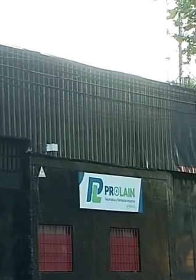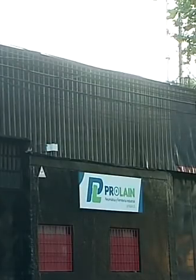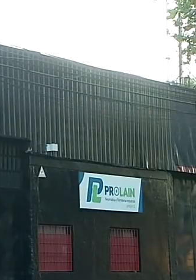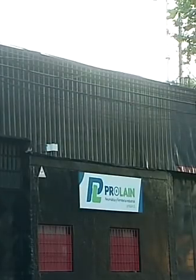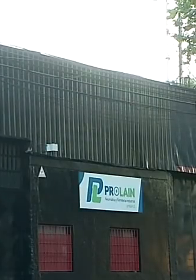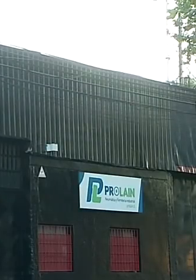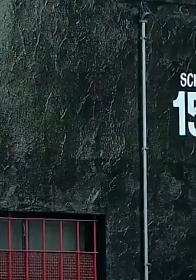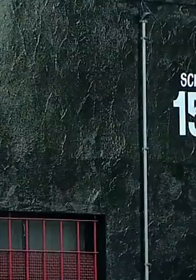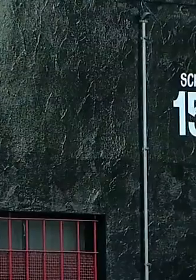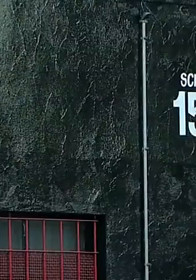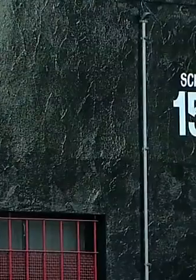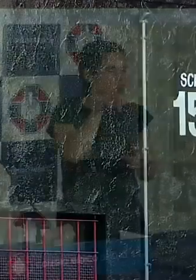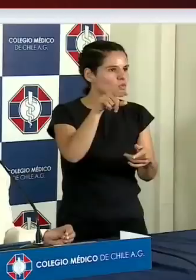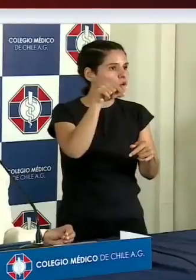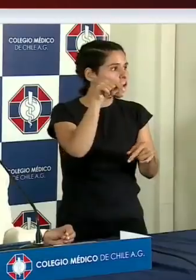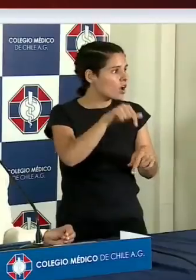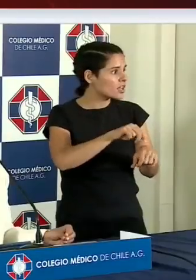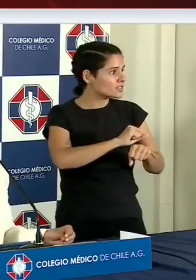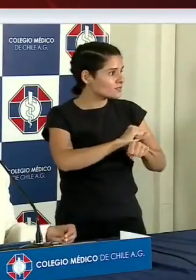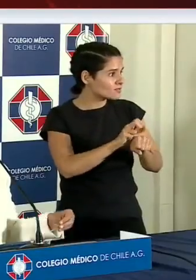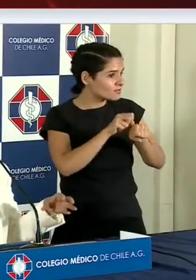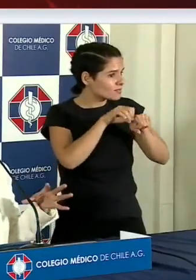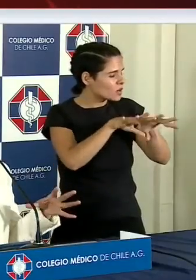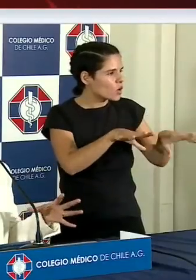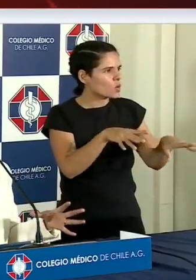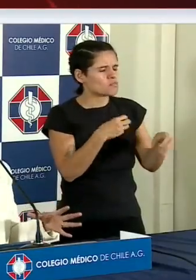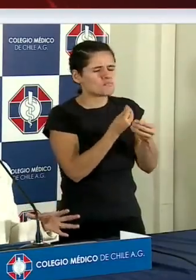estar con más detalles, más reacciones respecto a este tema. Mientras...